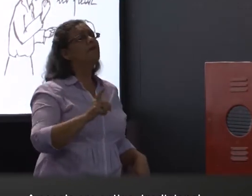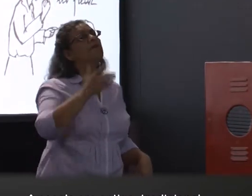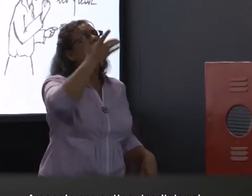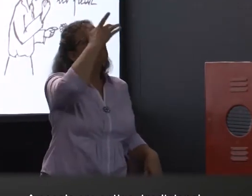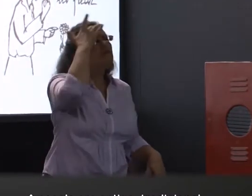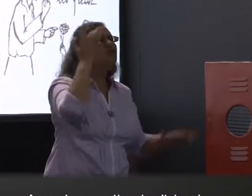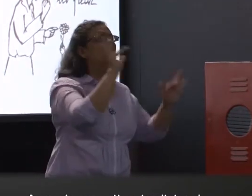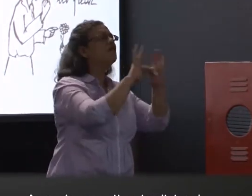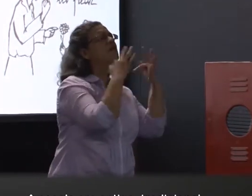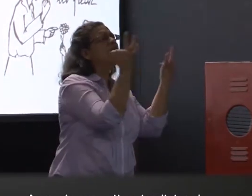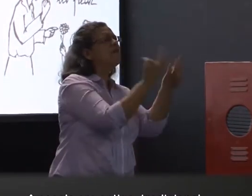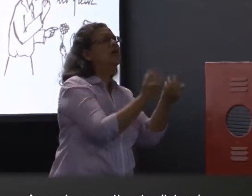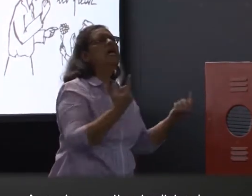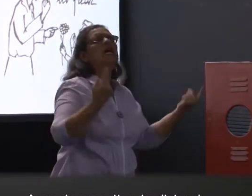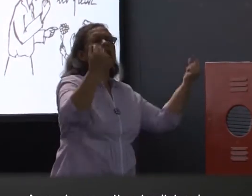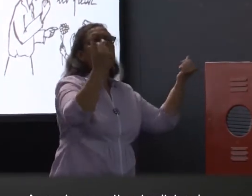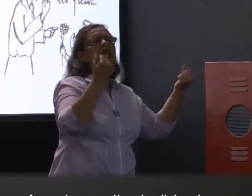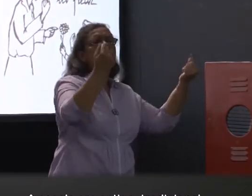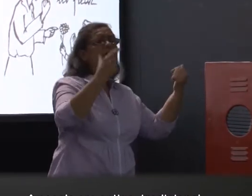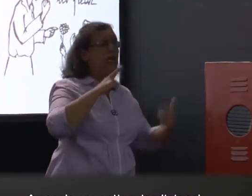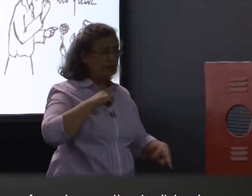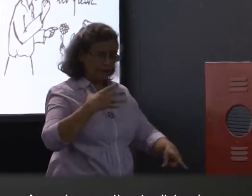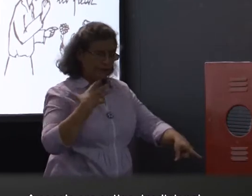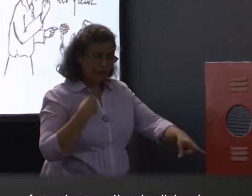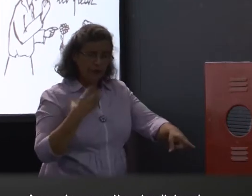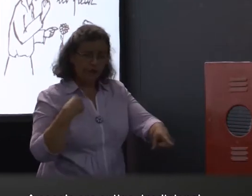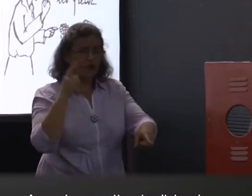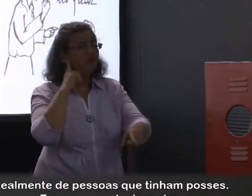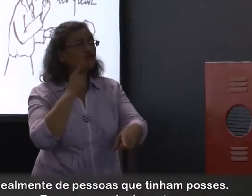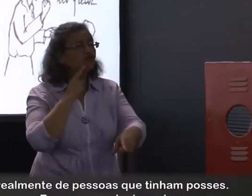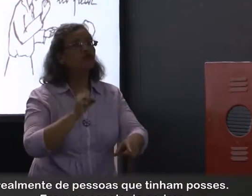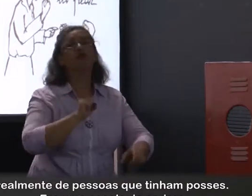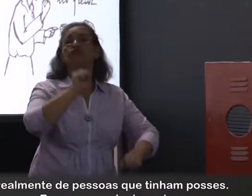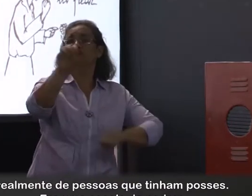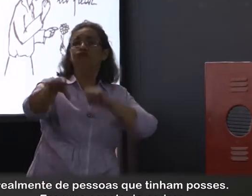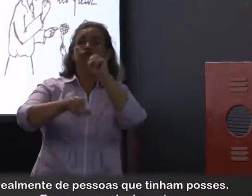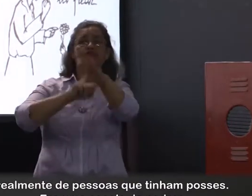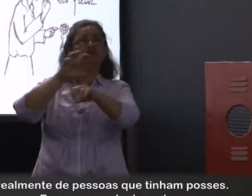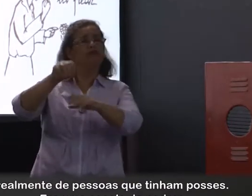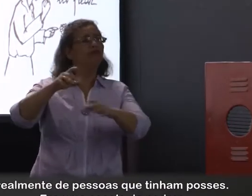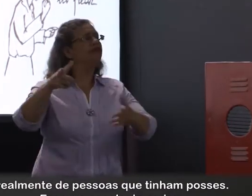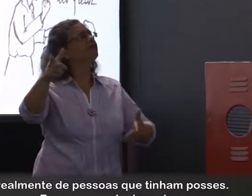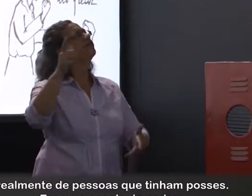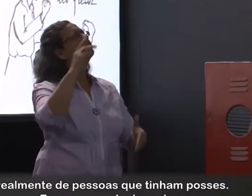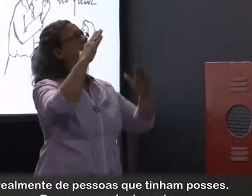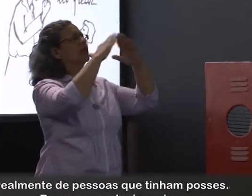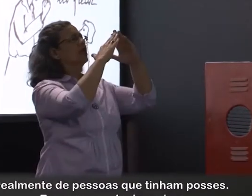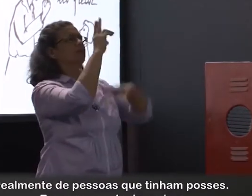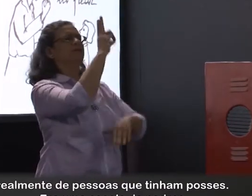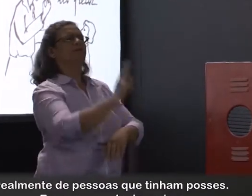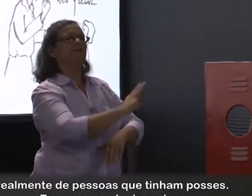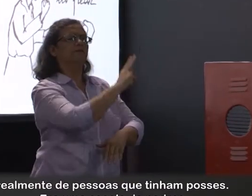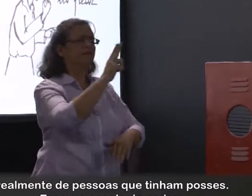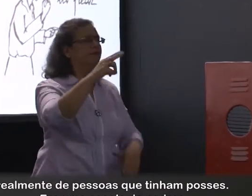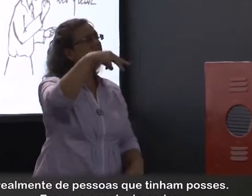uma escola antiga, é uma escola tradicional, realmente, de pessoas que tinham posses, que colocavam lá, uma